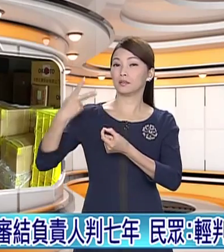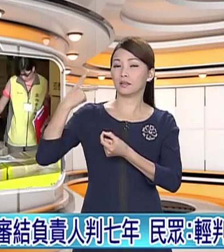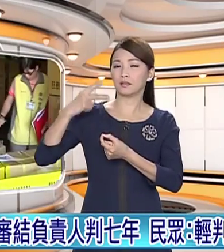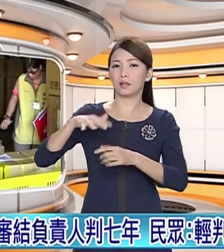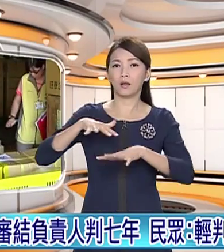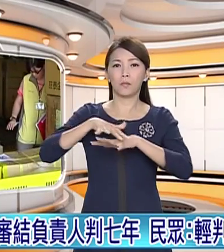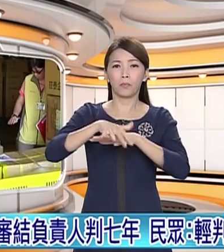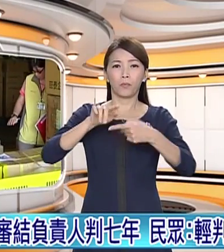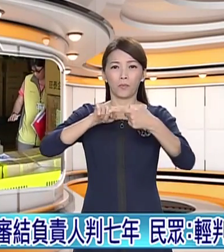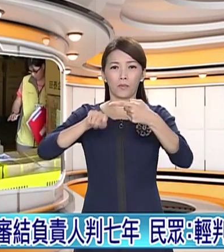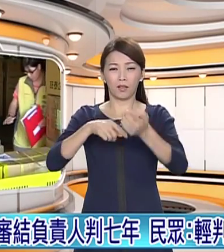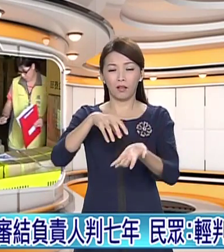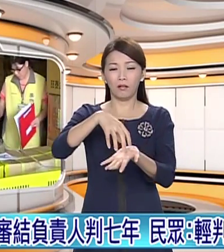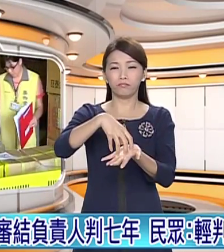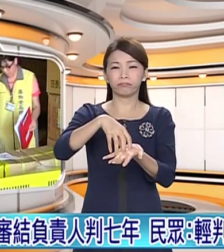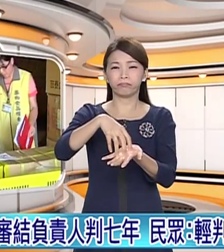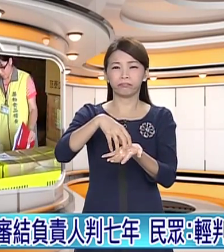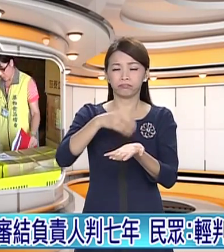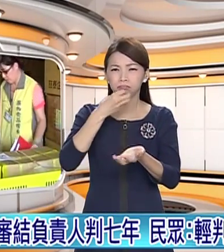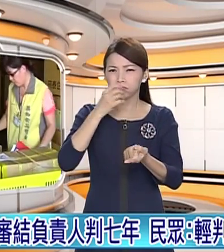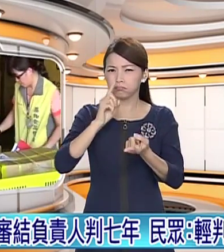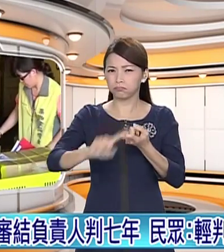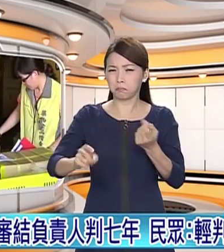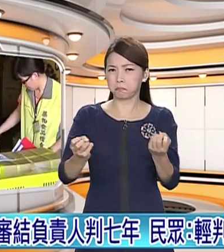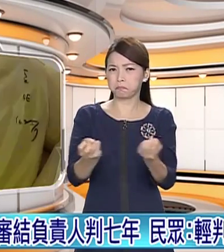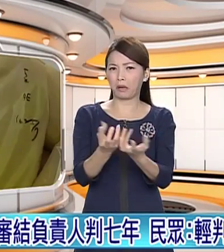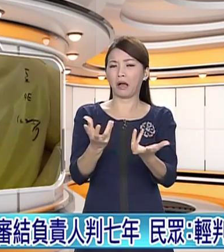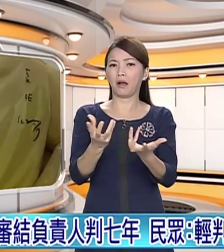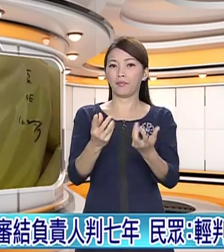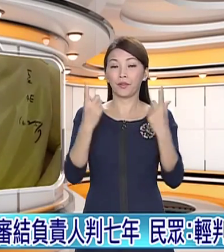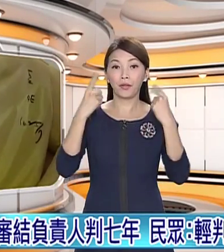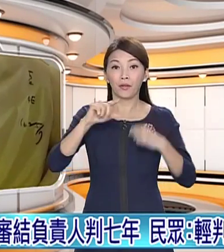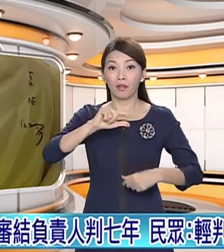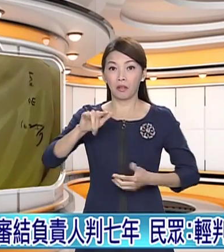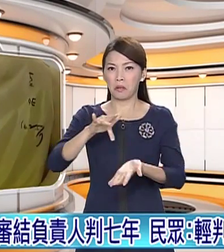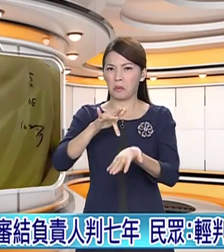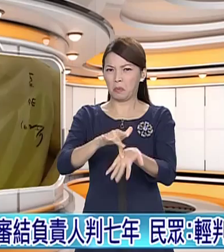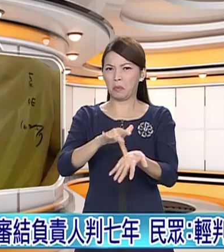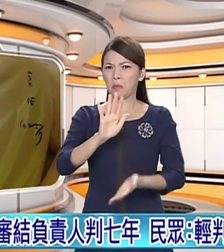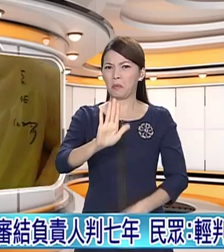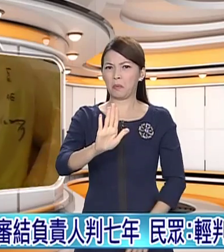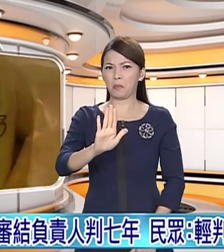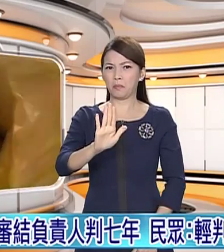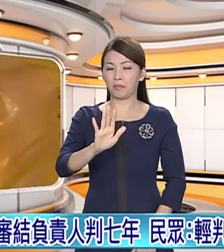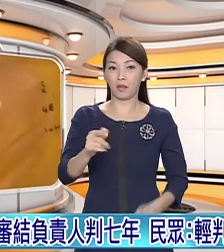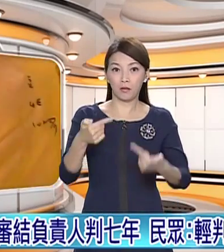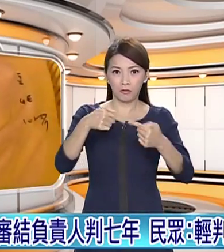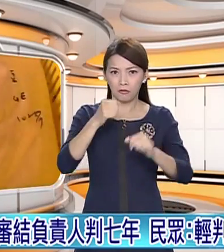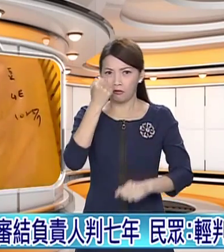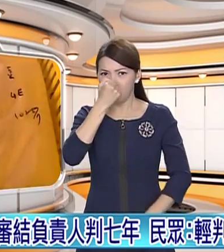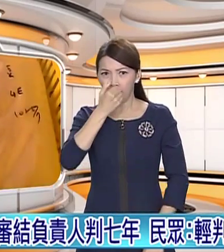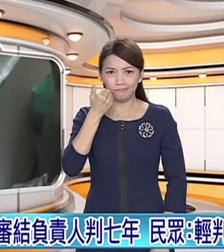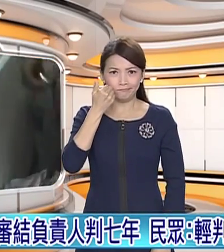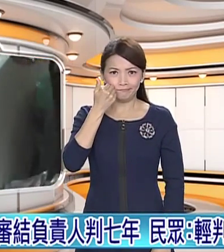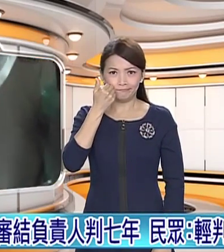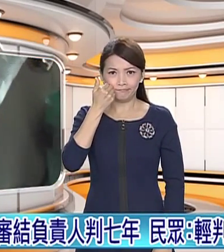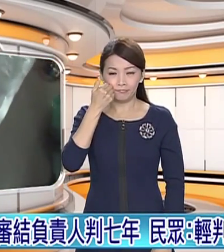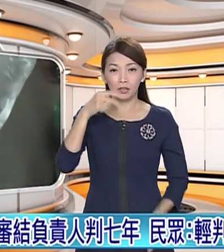前年毒布丁事件爆发，掀起了食安风暴，当时贩卖有毒原料的不肖业